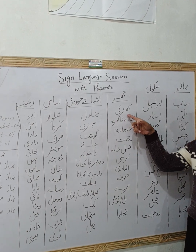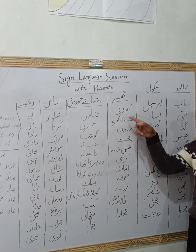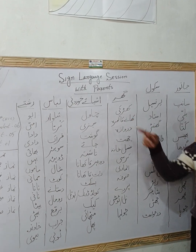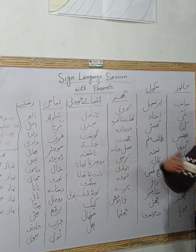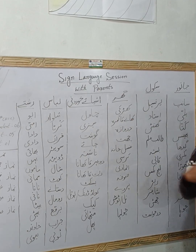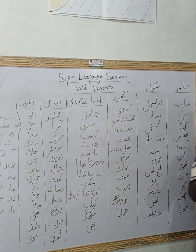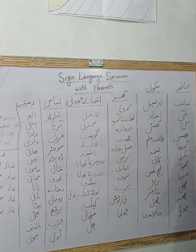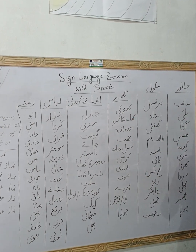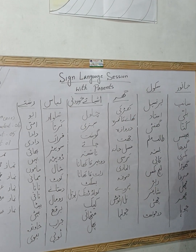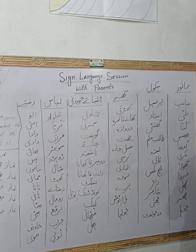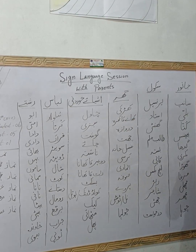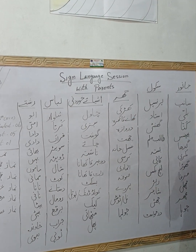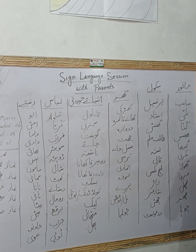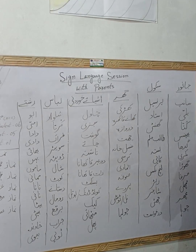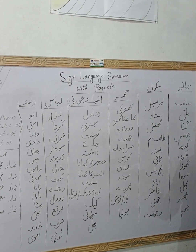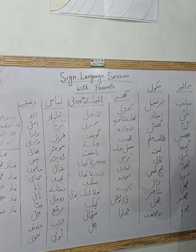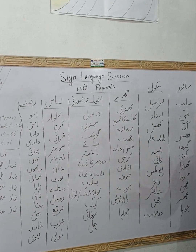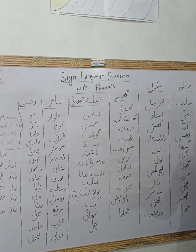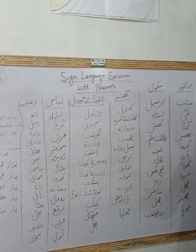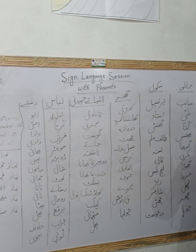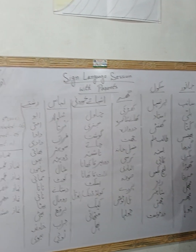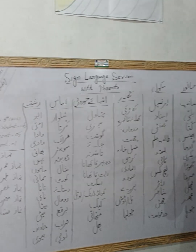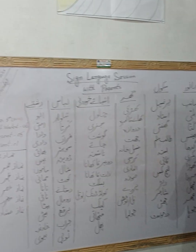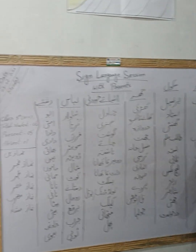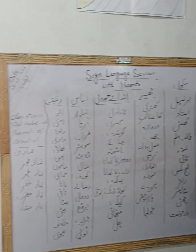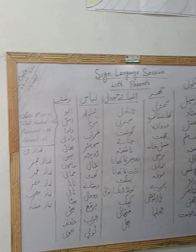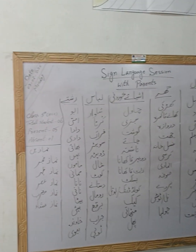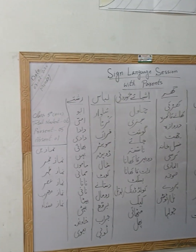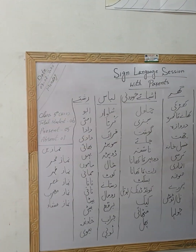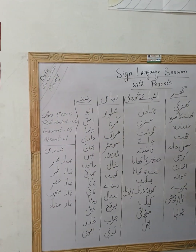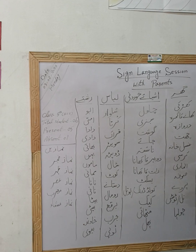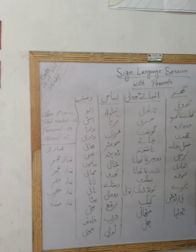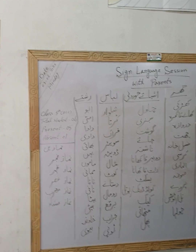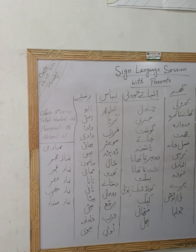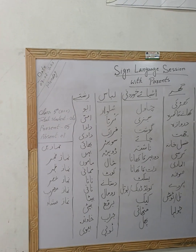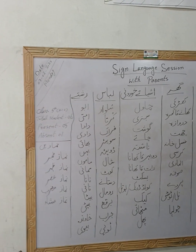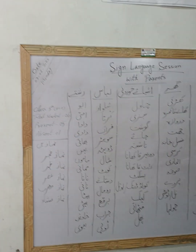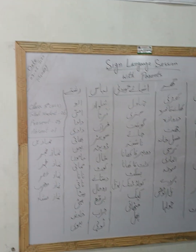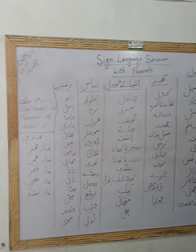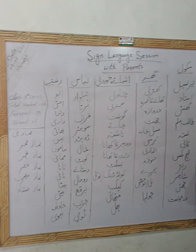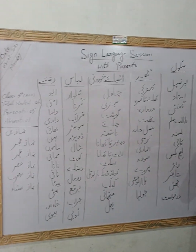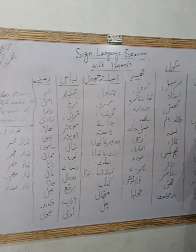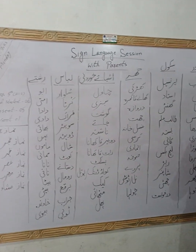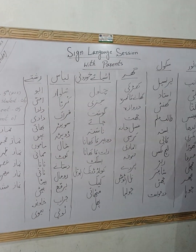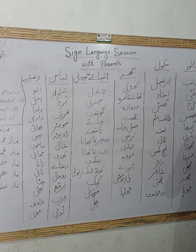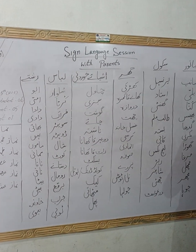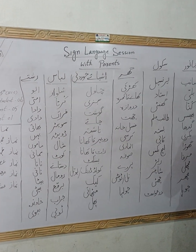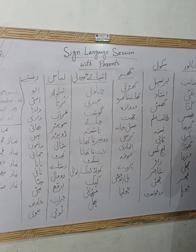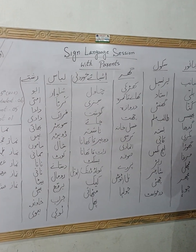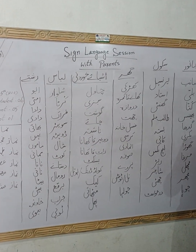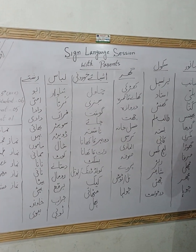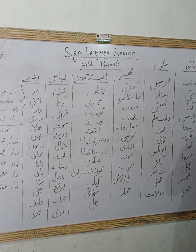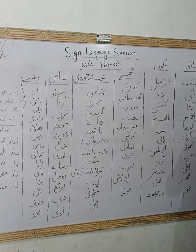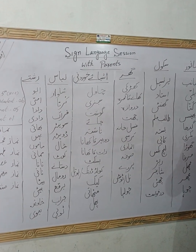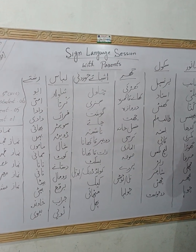है, खिड़की क्योंकि इस तरह ये खुलती है और बंद होती है, ये बिल्कुल उसी तरह इशारे हैं। आपको बहुत सारे साइन ऐसे लगेंगे जैसे आम से इशारे